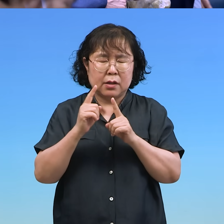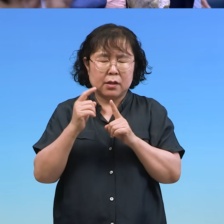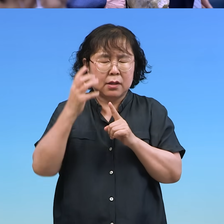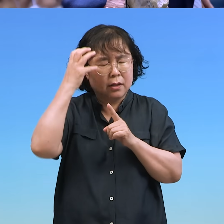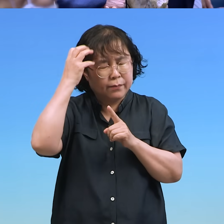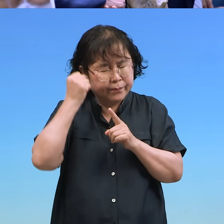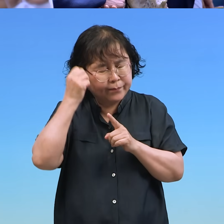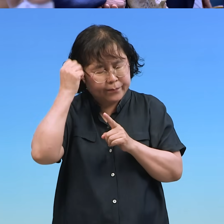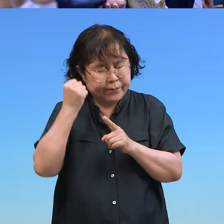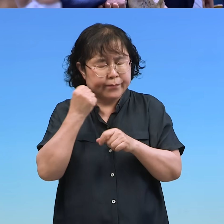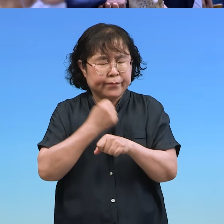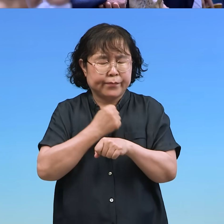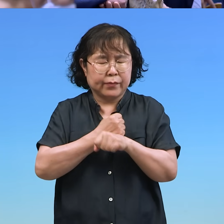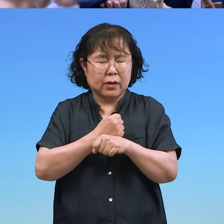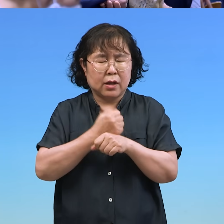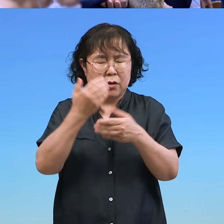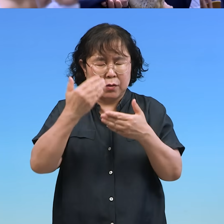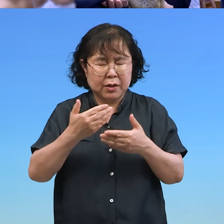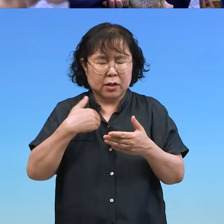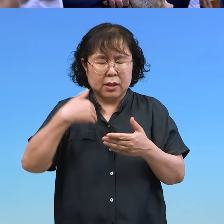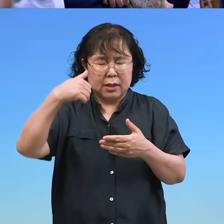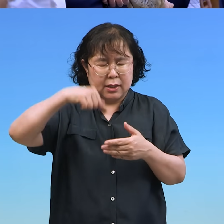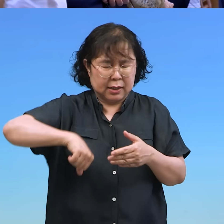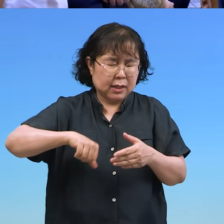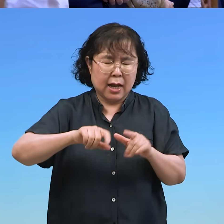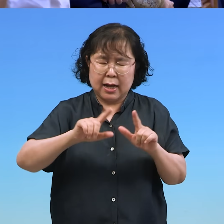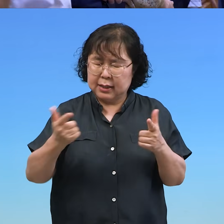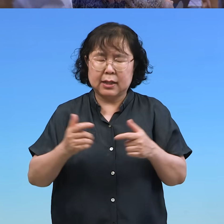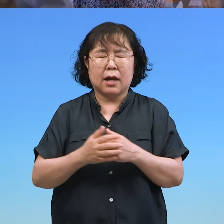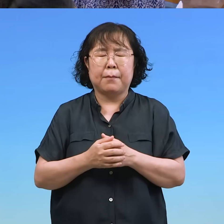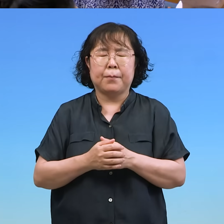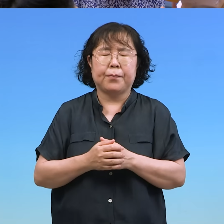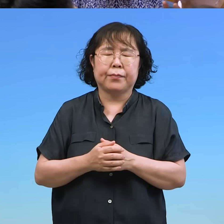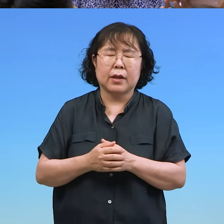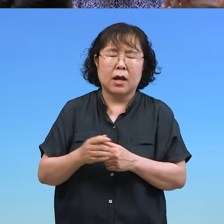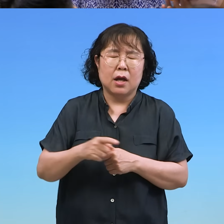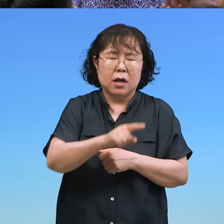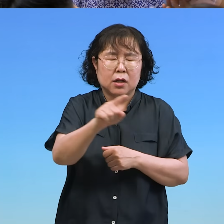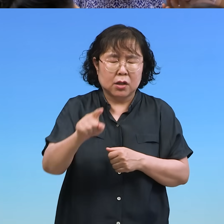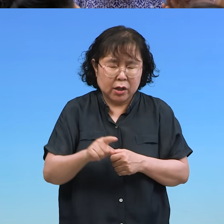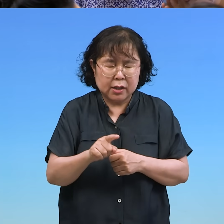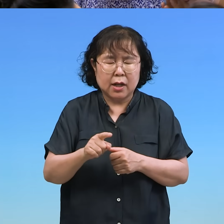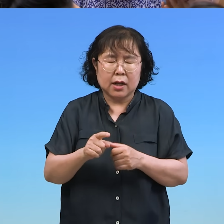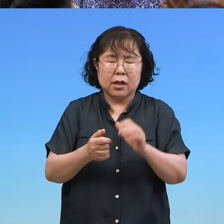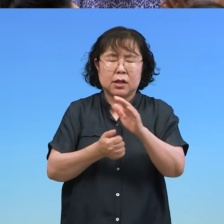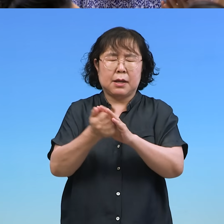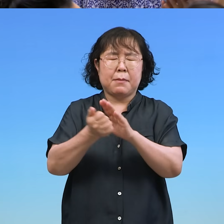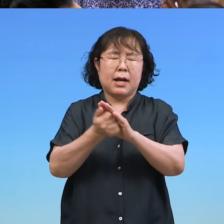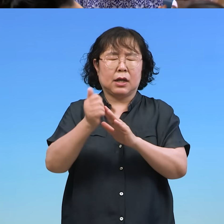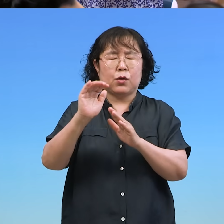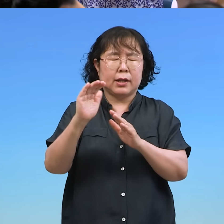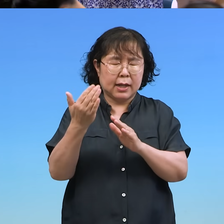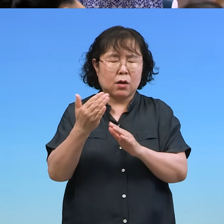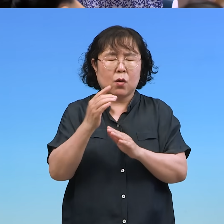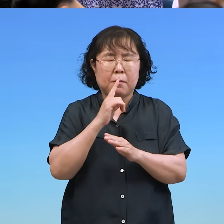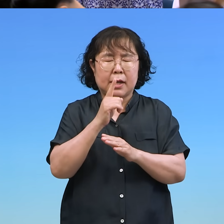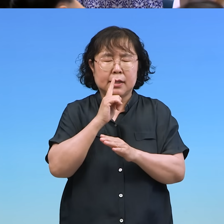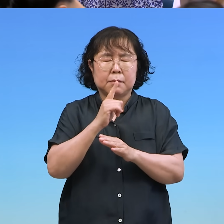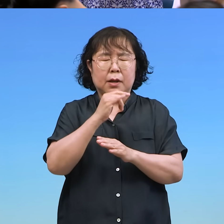해석해 주십니다. 이건 재앙이 아니라고, 너희들 장래의 희망이라고.